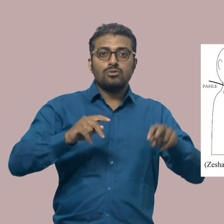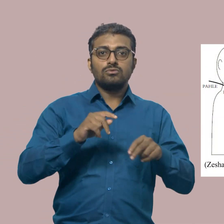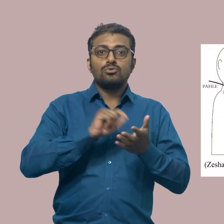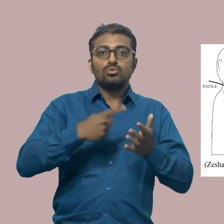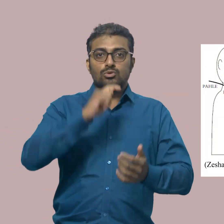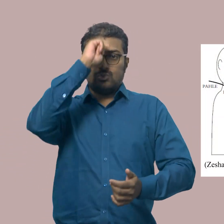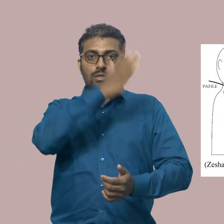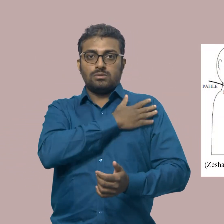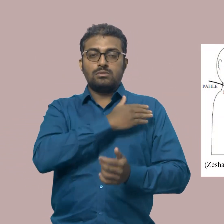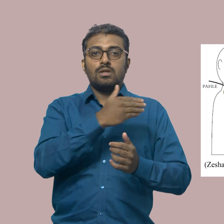एग्जाम्पल देखेंगे हम.